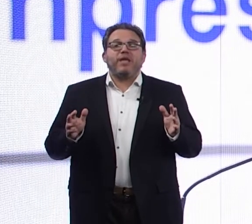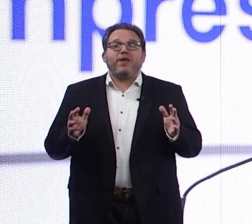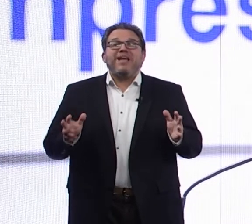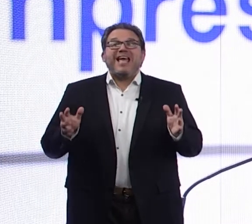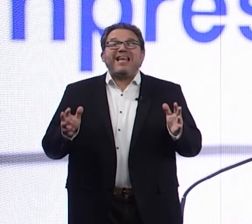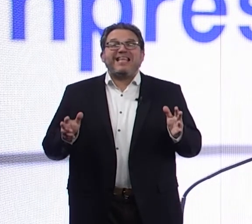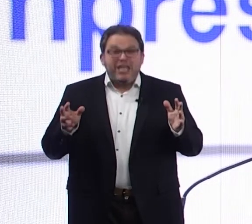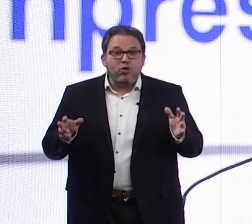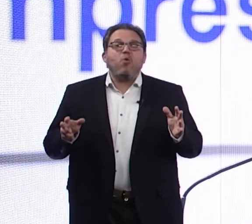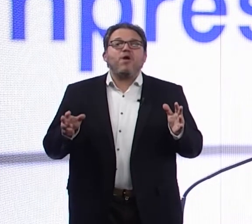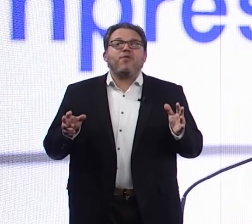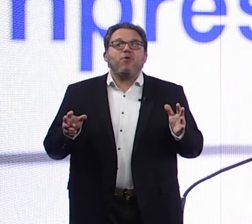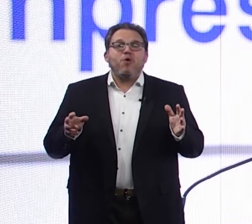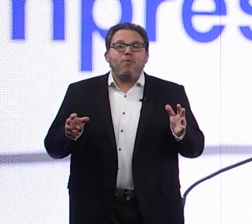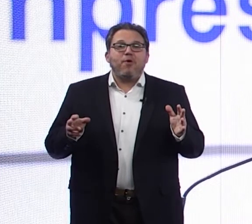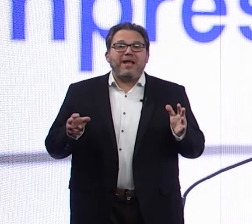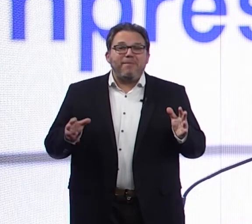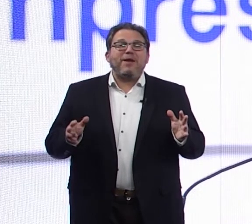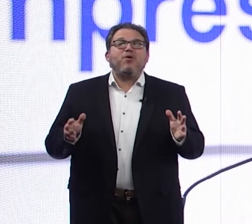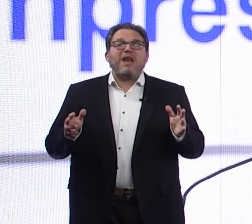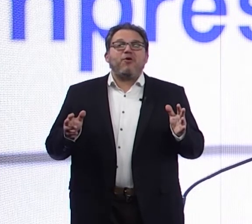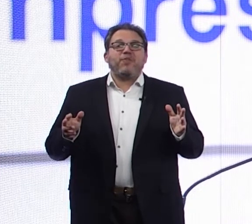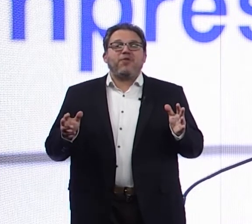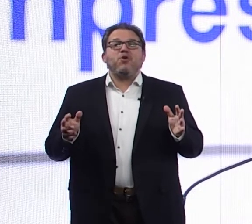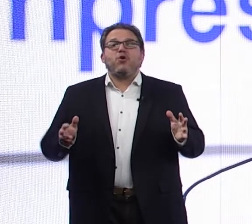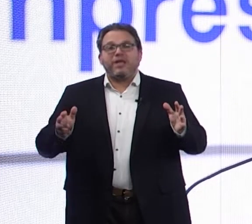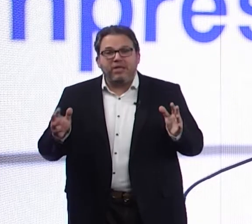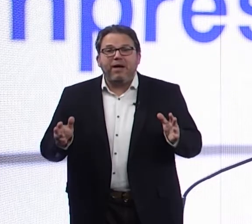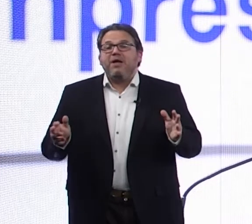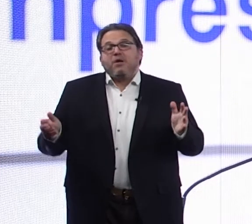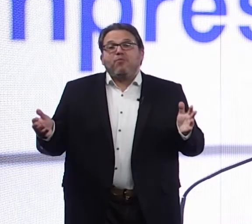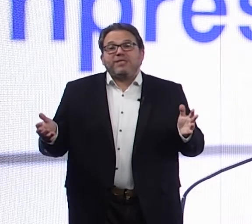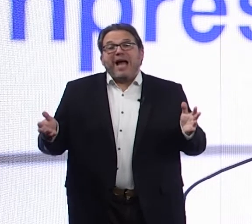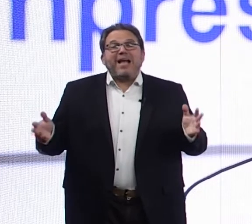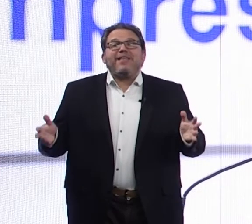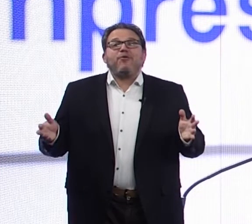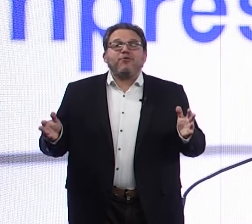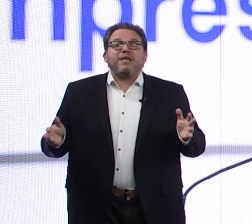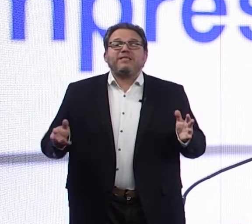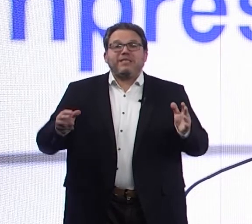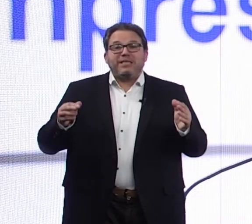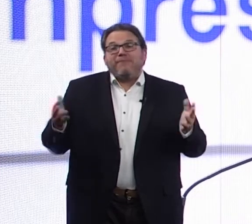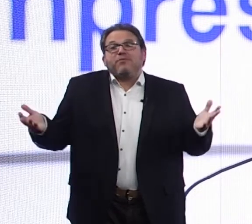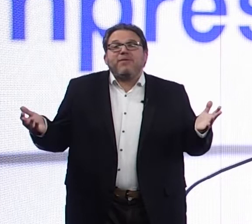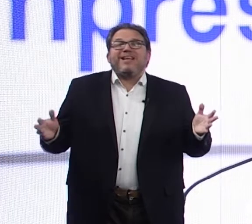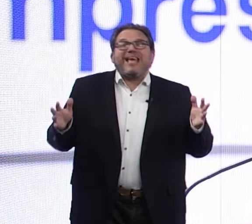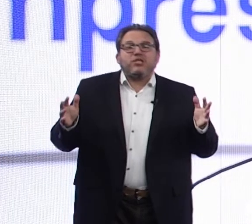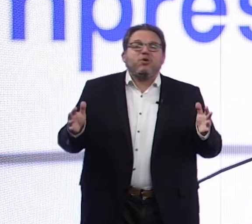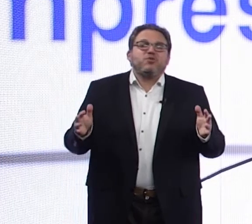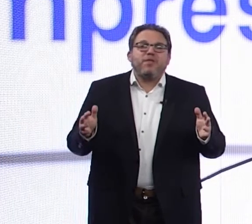el quinto acuerdo por el empleo de la negociación colectiva pues han quedado rotas y vamos a ver qué es lo que sucede